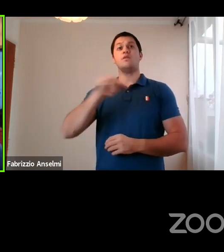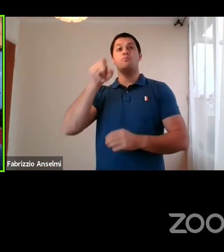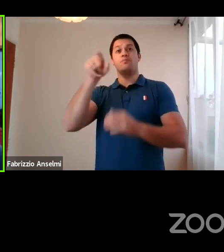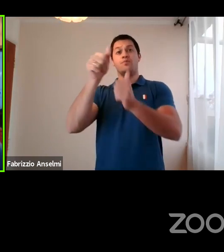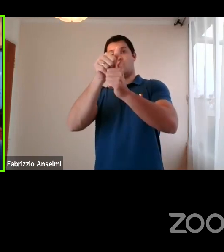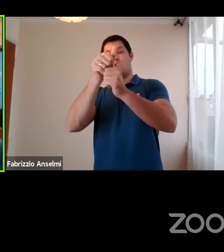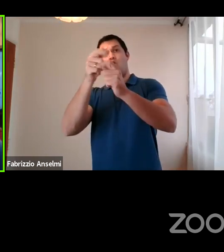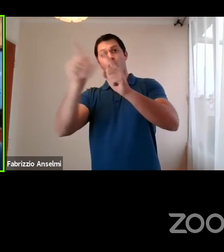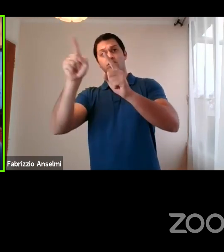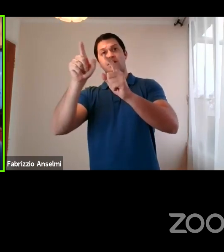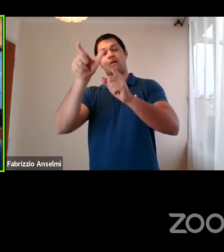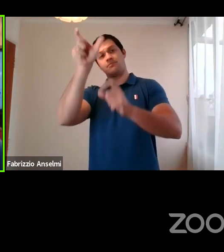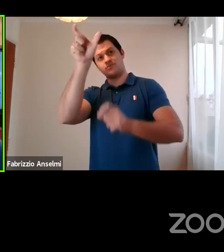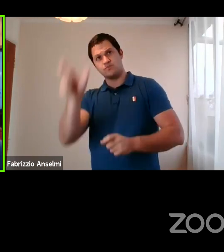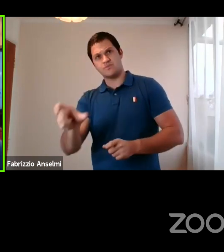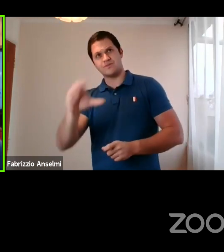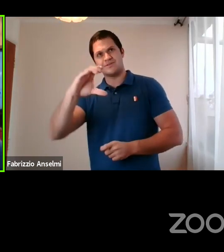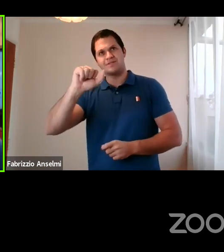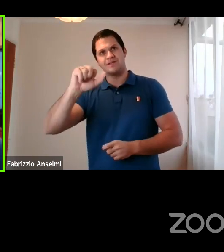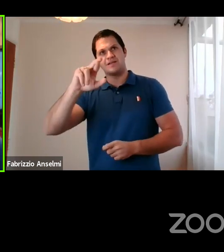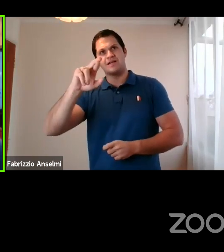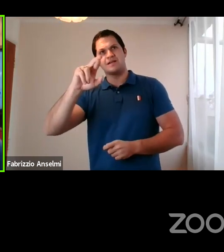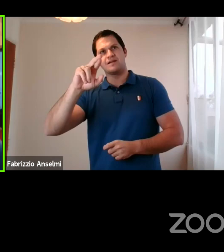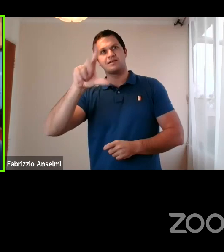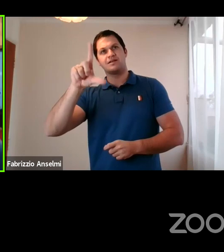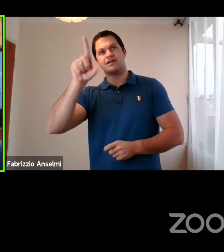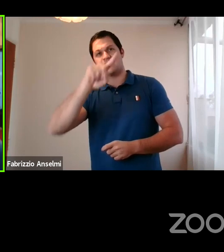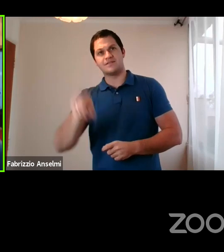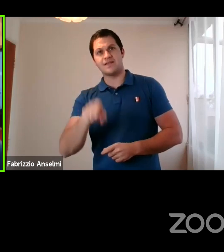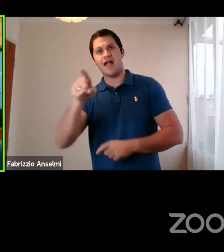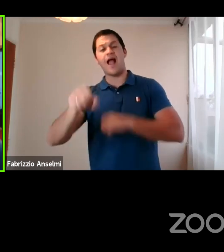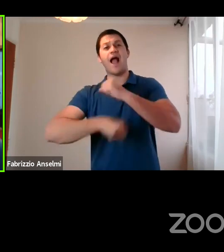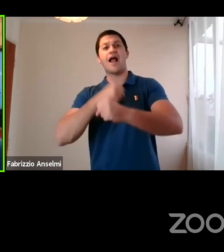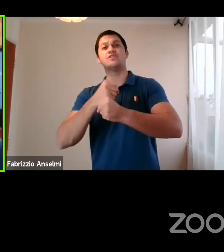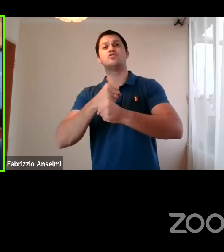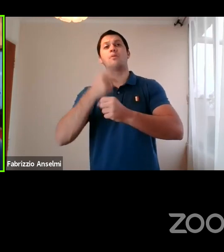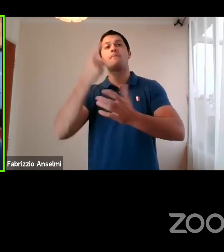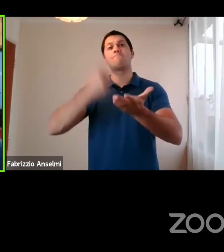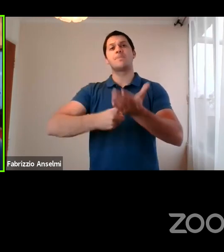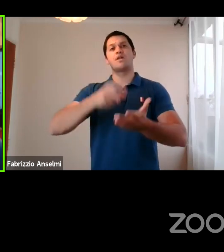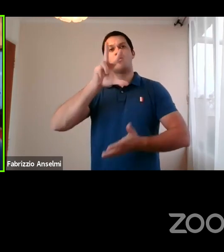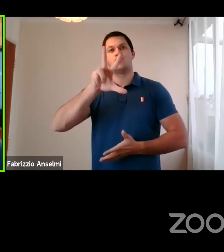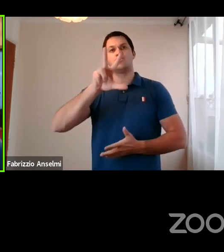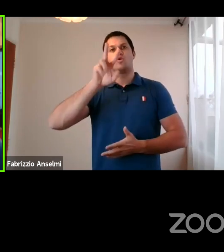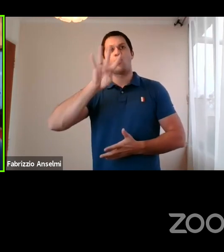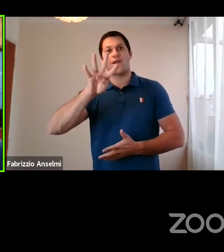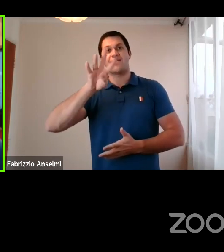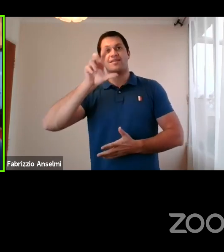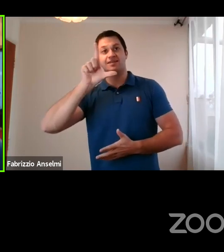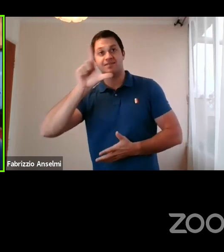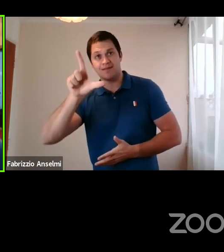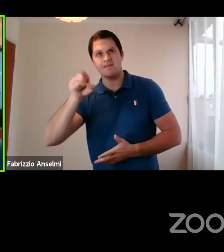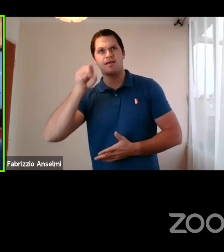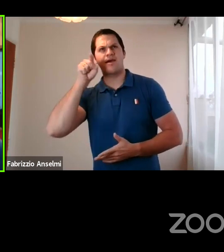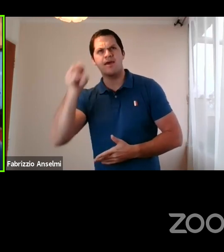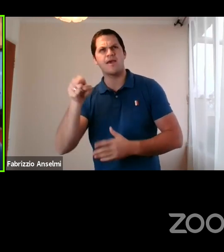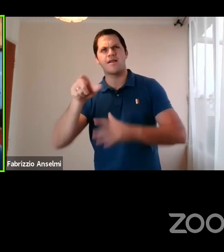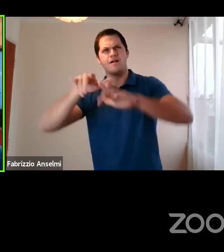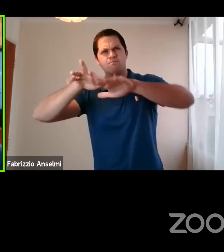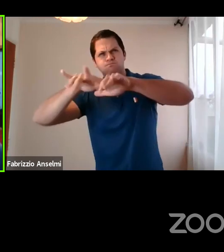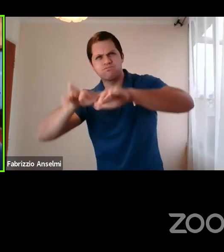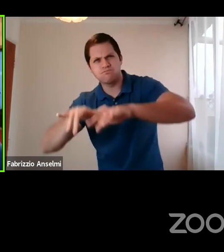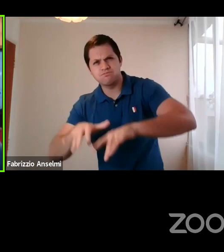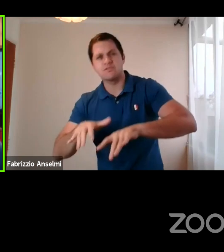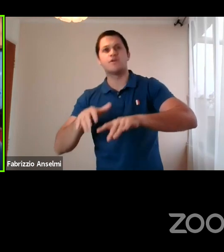Carl August Georgi, quien en 1847 publicó un texto en